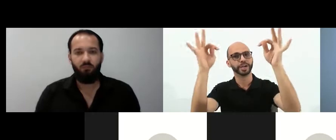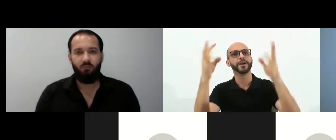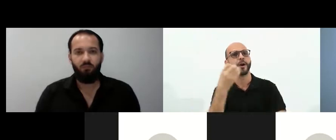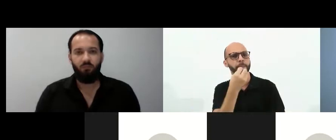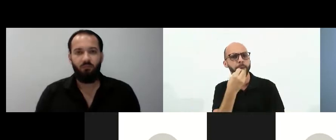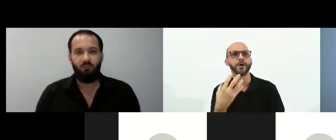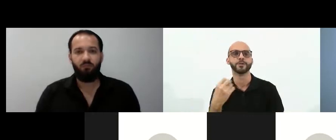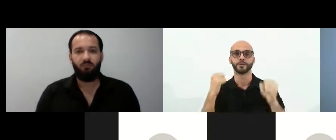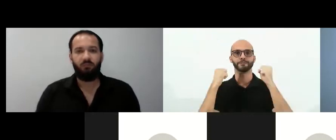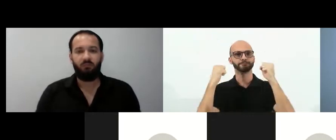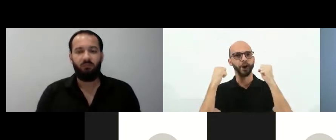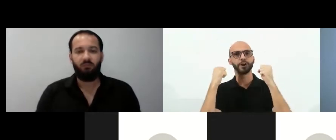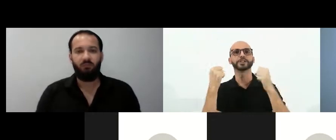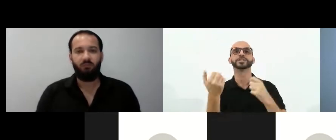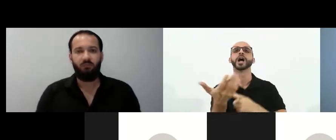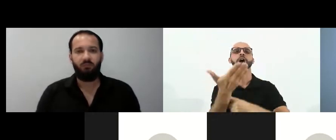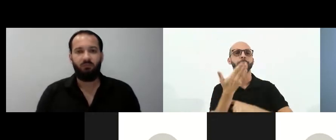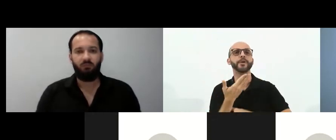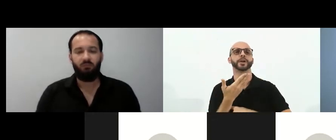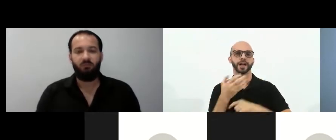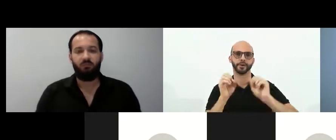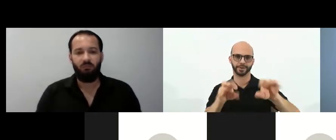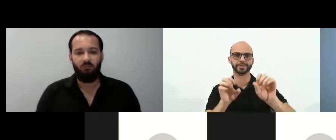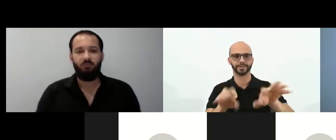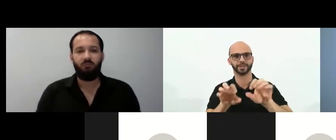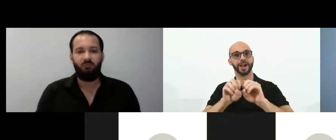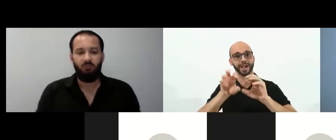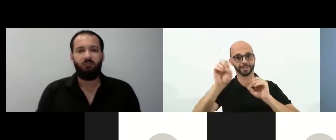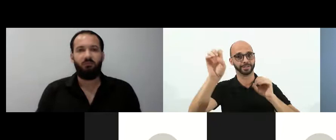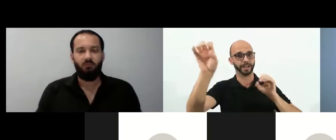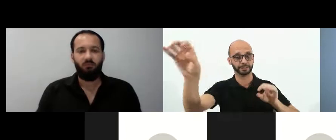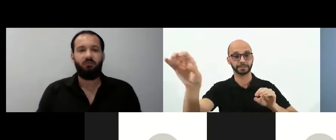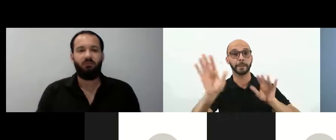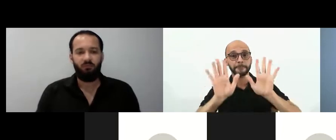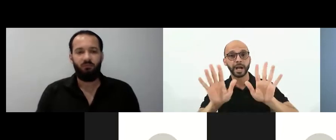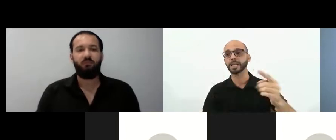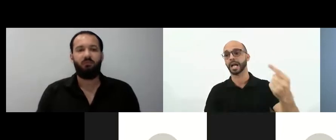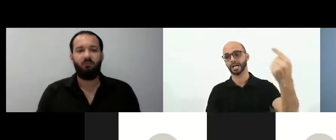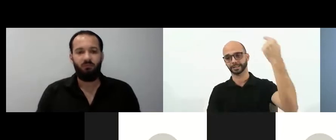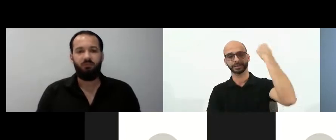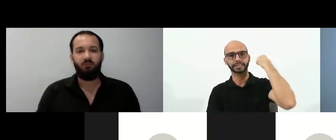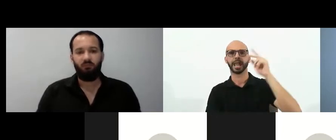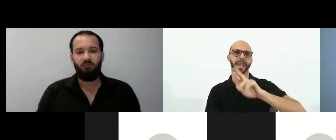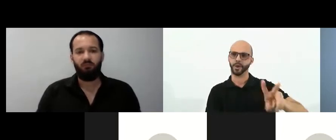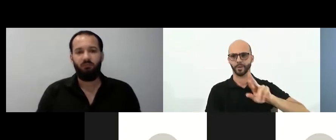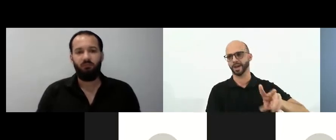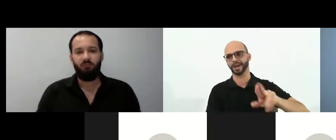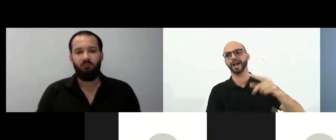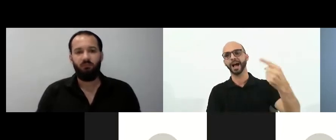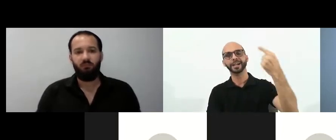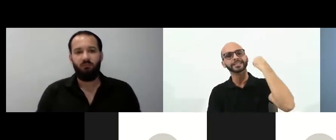Sua estrutura com as tecnologias eram muito fortes, que ajudavam muito no processo de ensino.